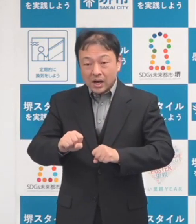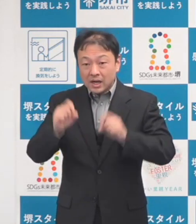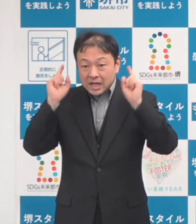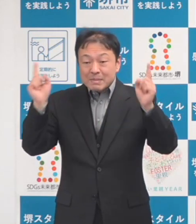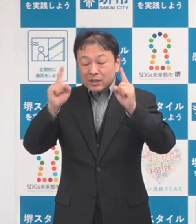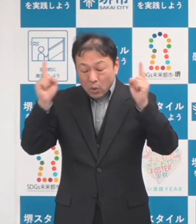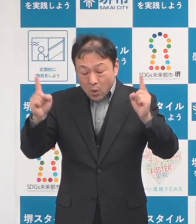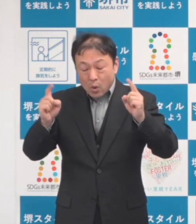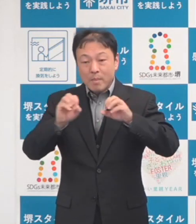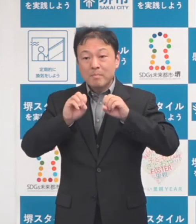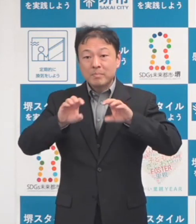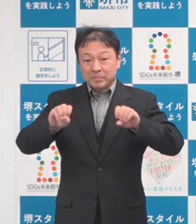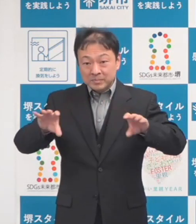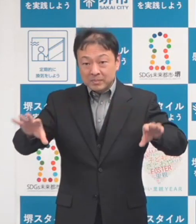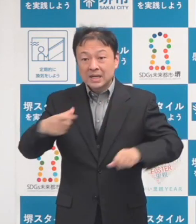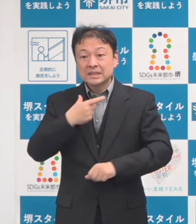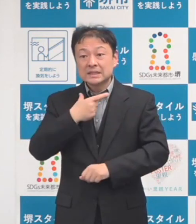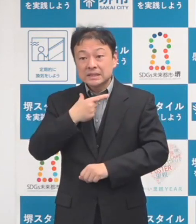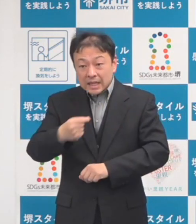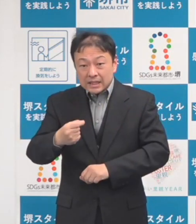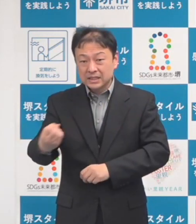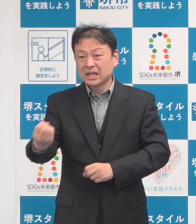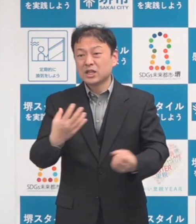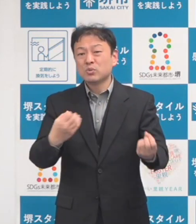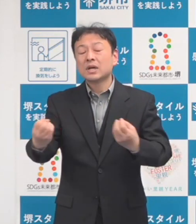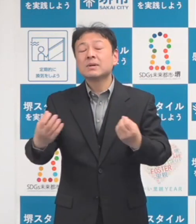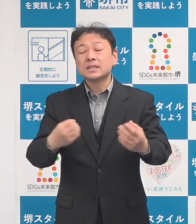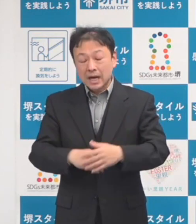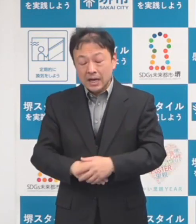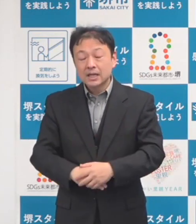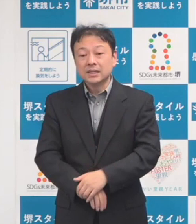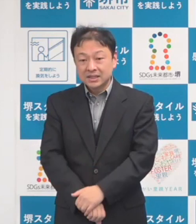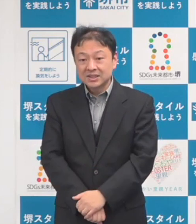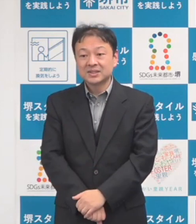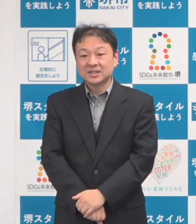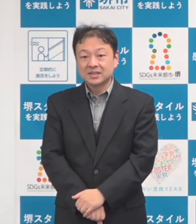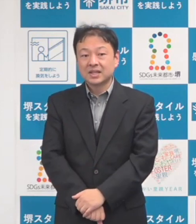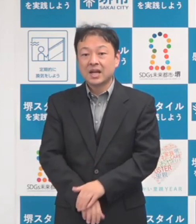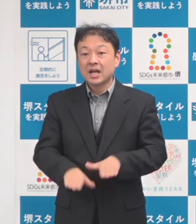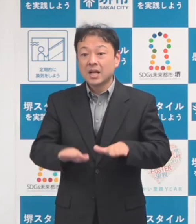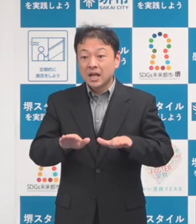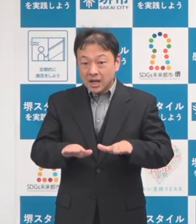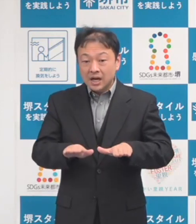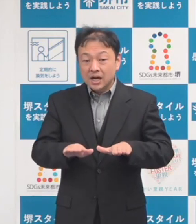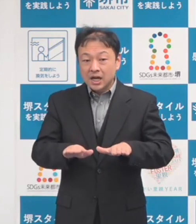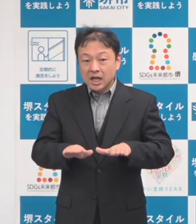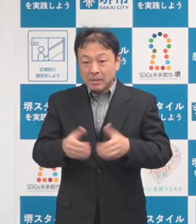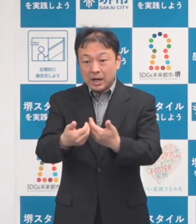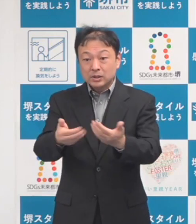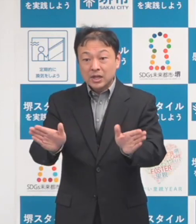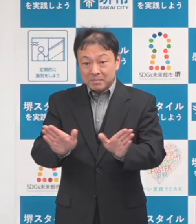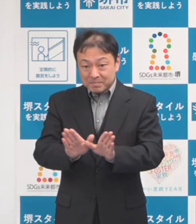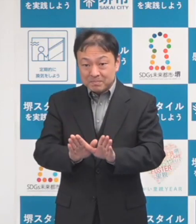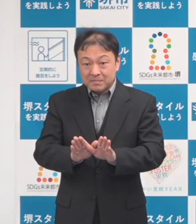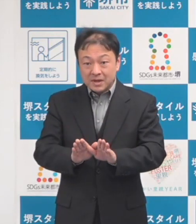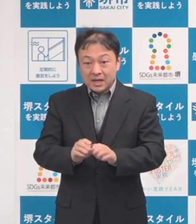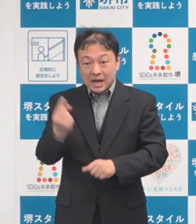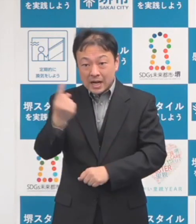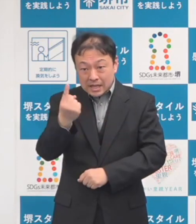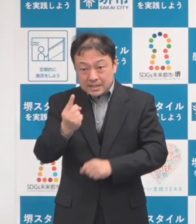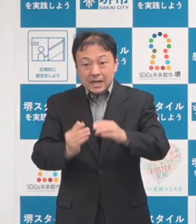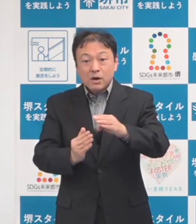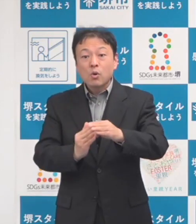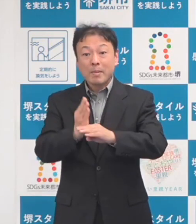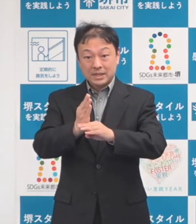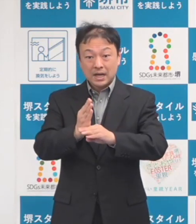広く周知したいというお声があるとお聞きをしておりまして、この度1000団体を超えたということもございまして、さ